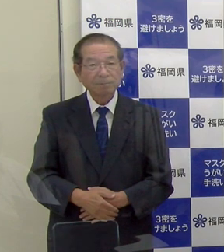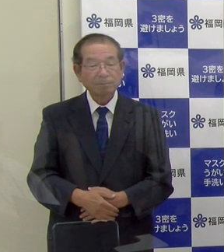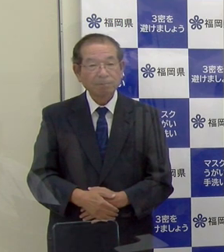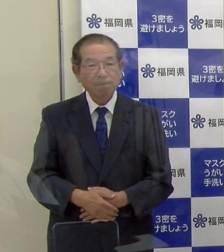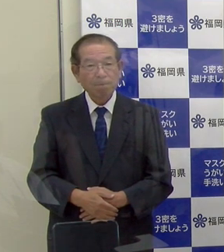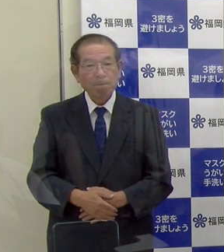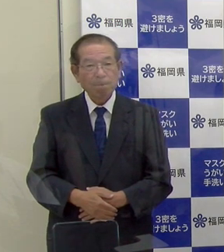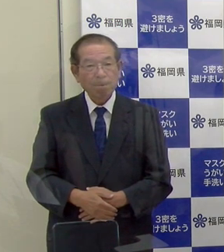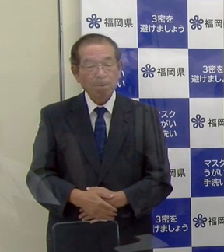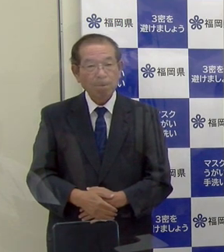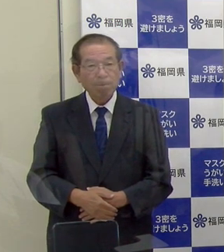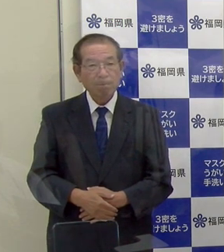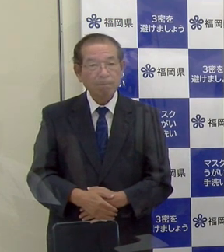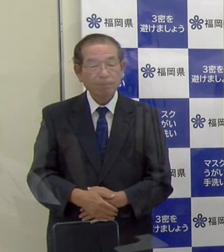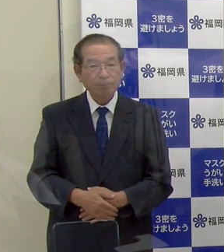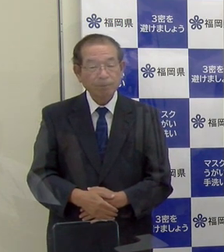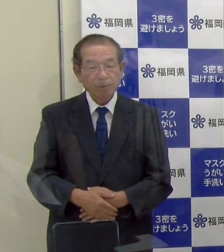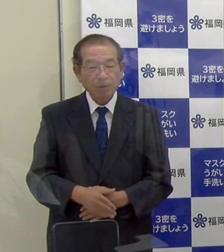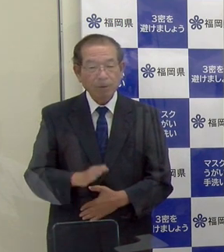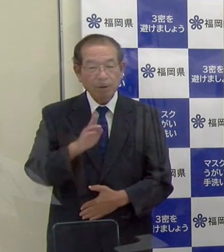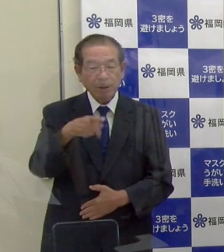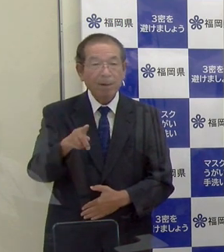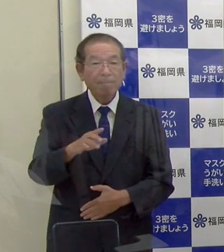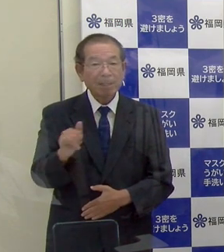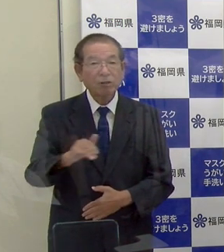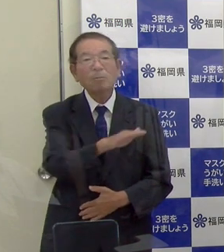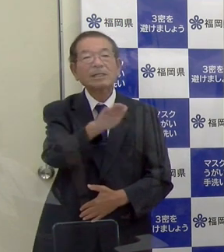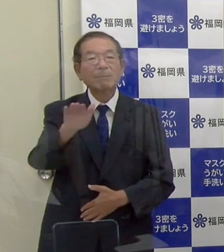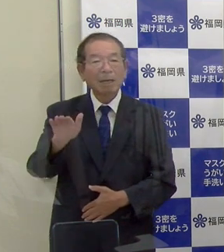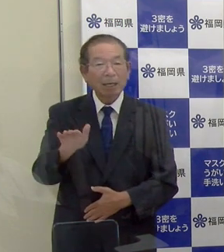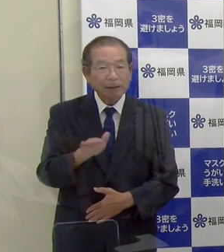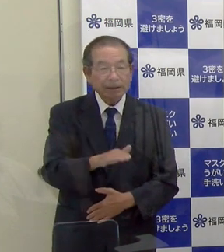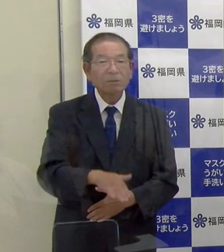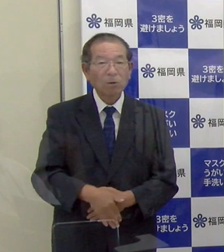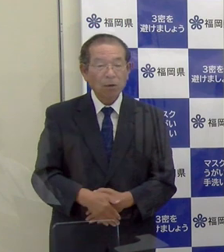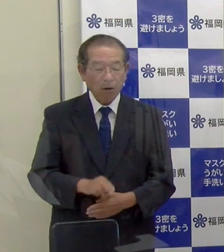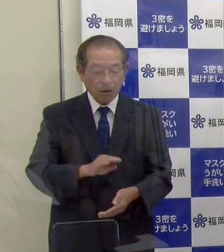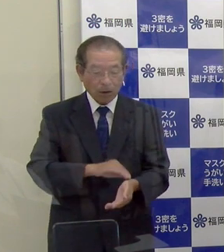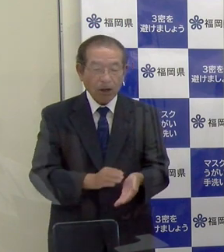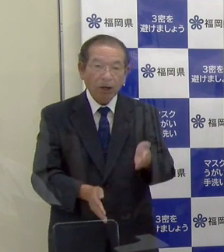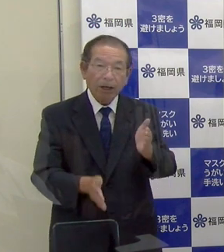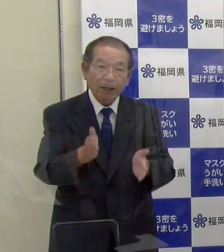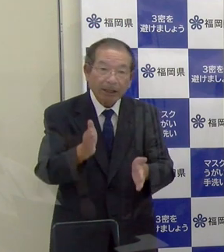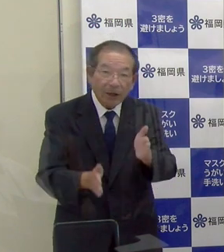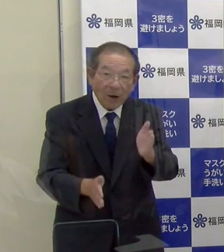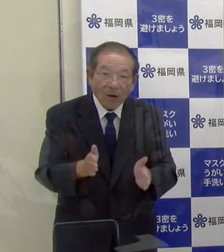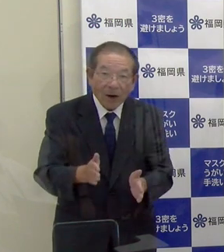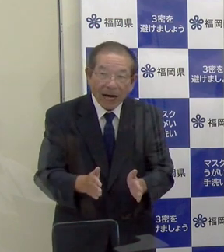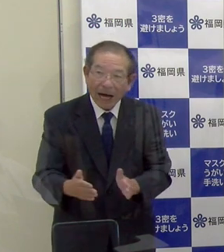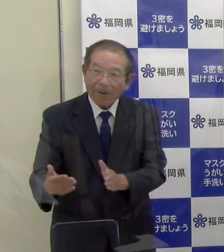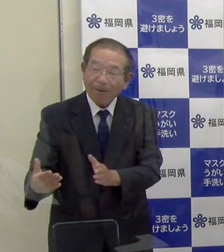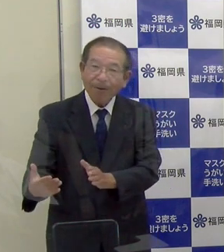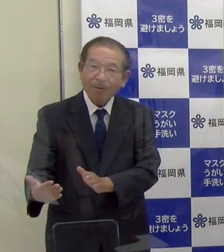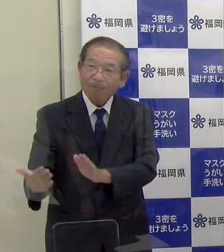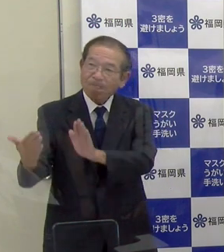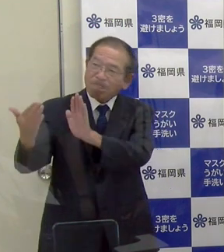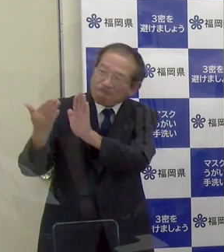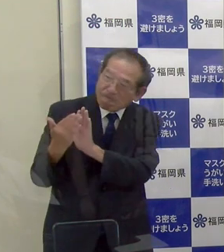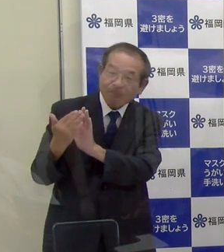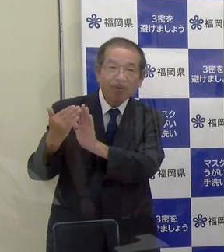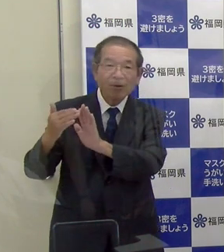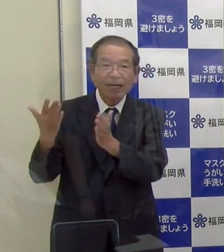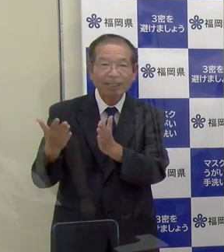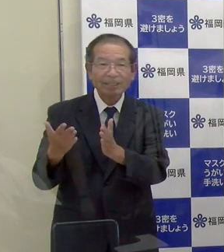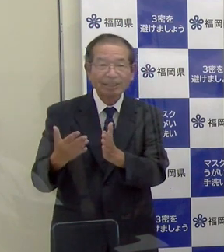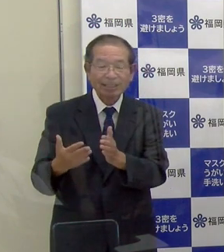次に県民の皆様にこの医療を逼迫させない医療を